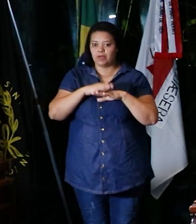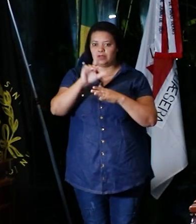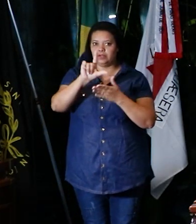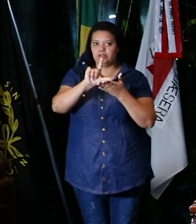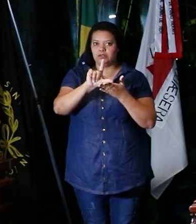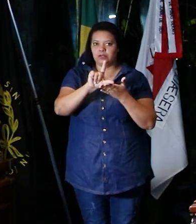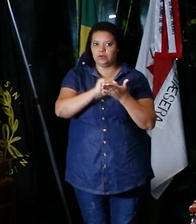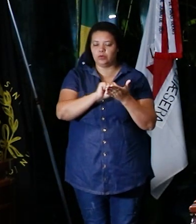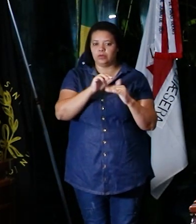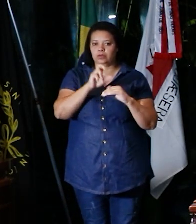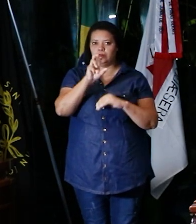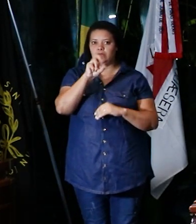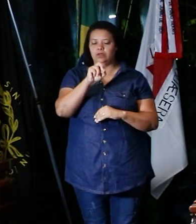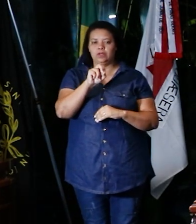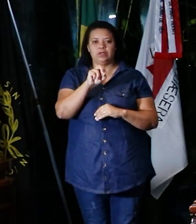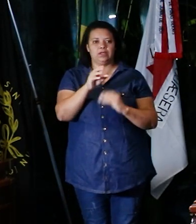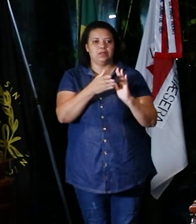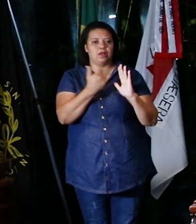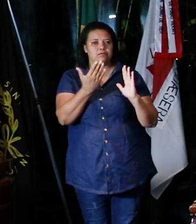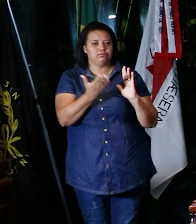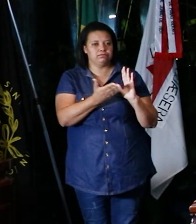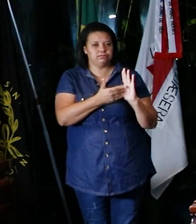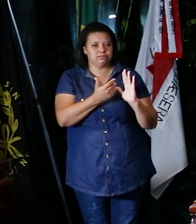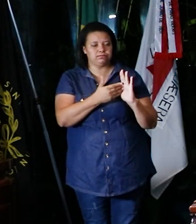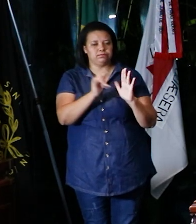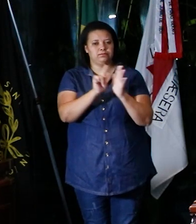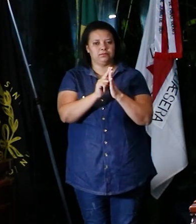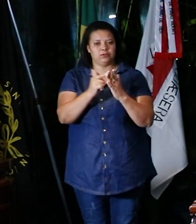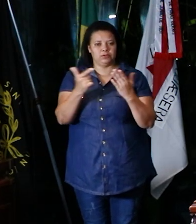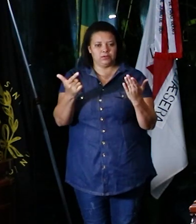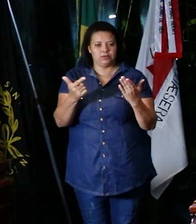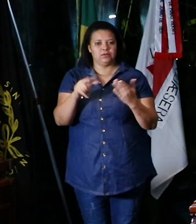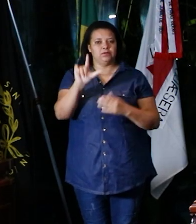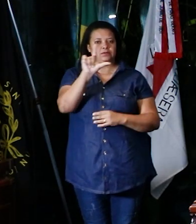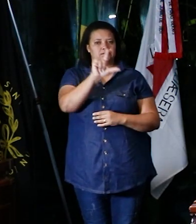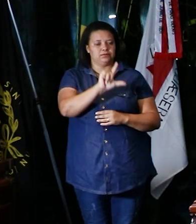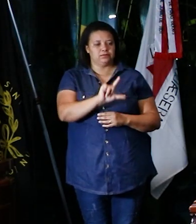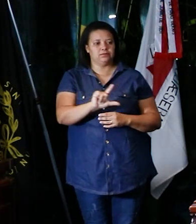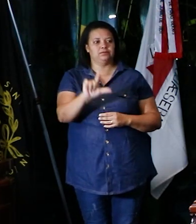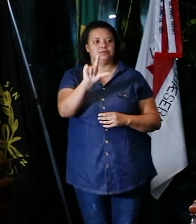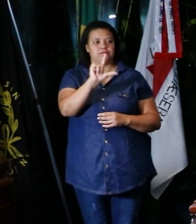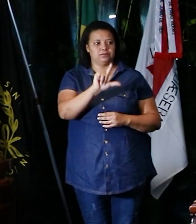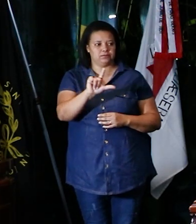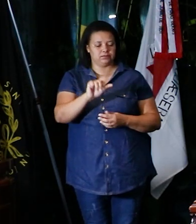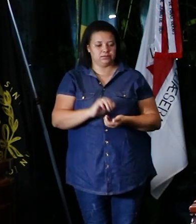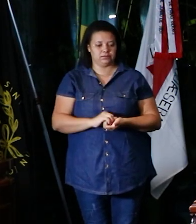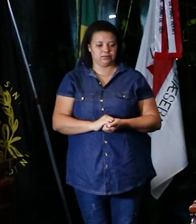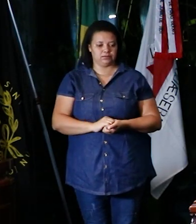e capítulos para livros e revistas especializados em literatura,